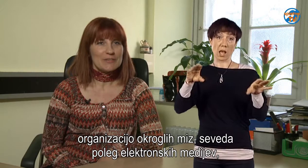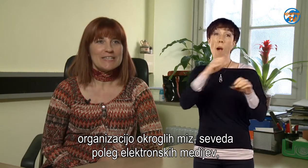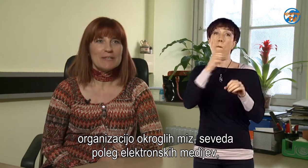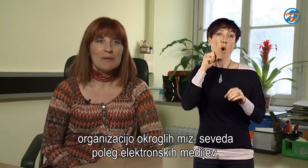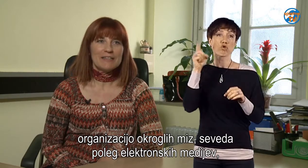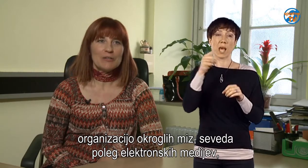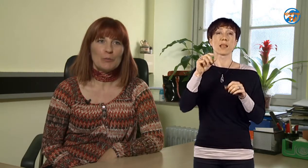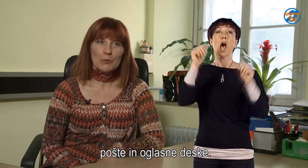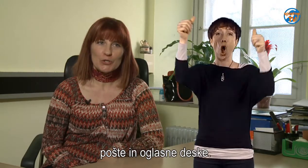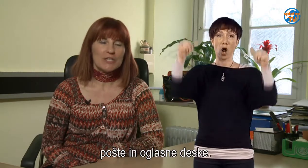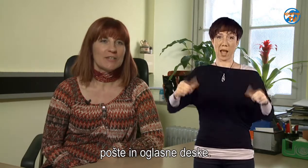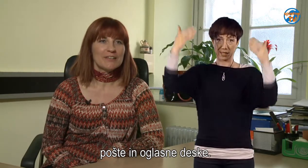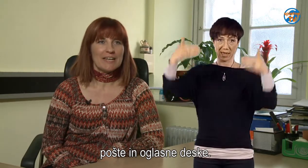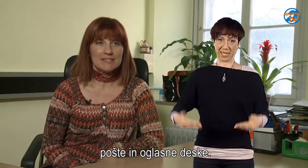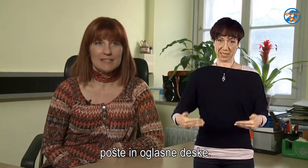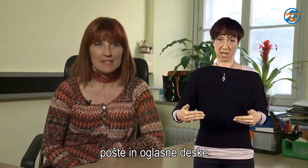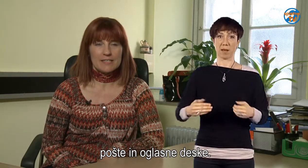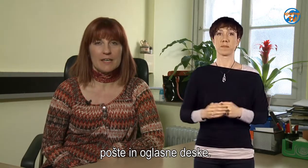elektronskih medijev, pošte in oglasne deske.